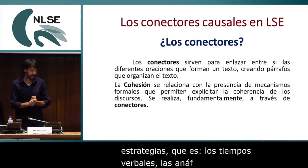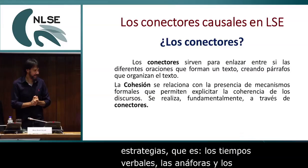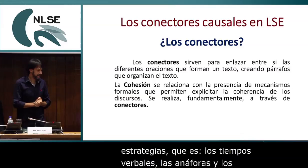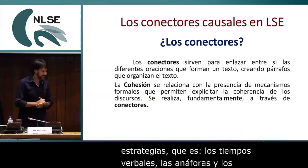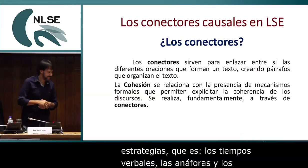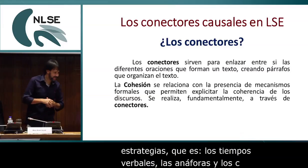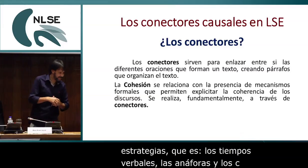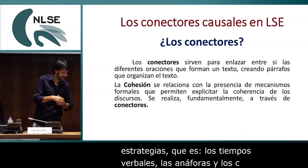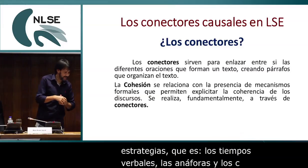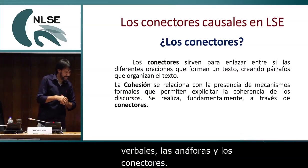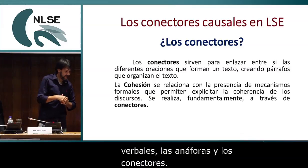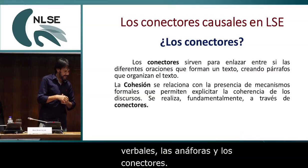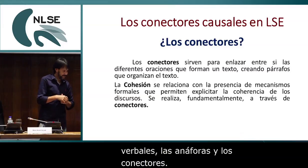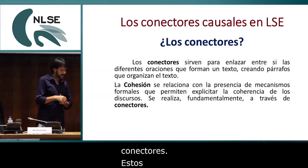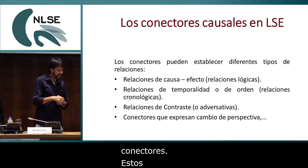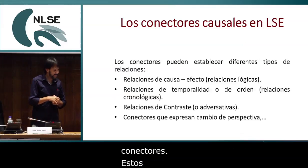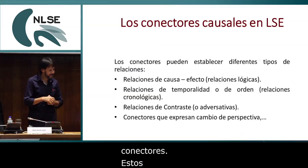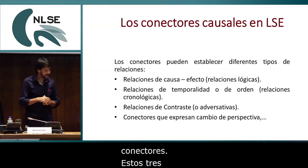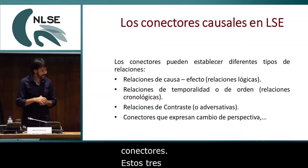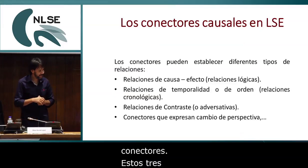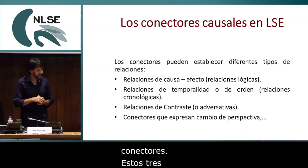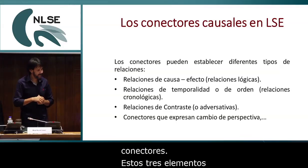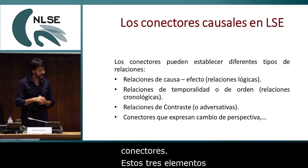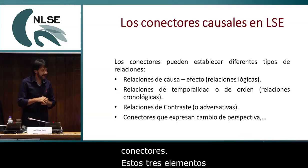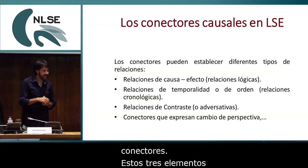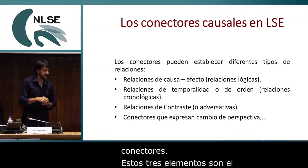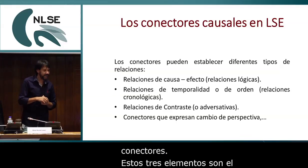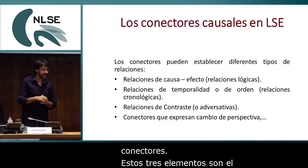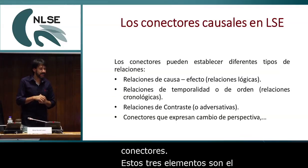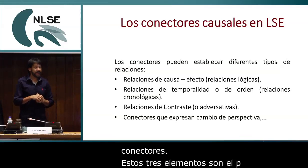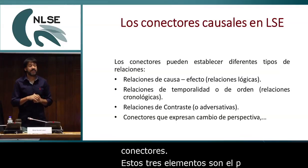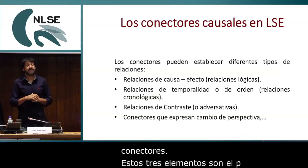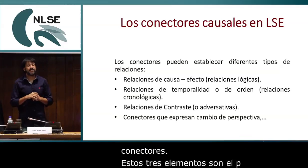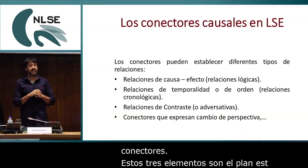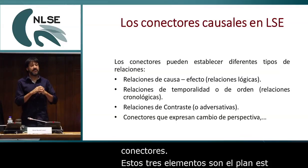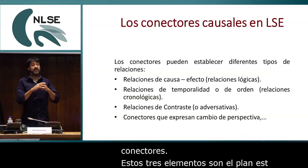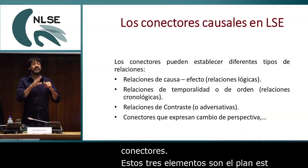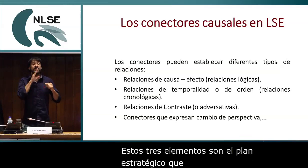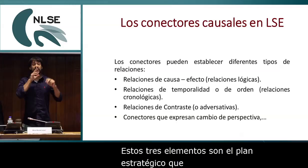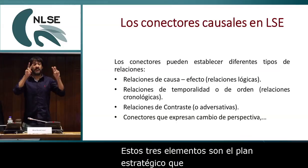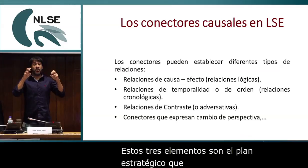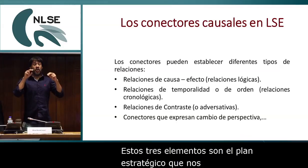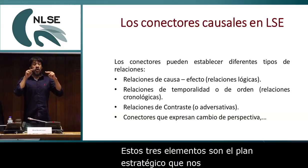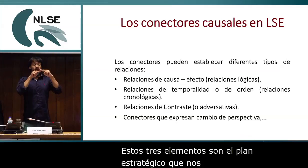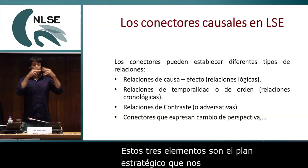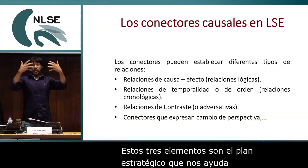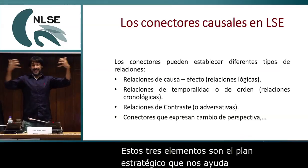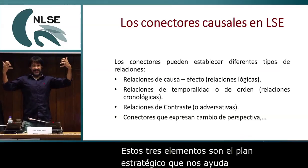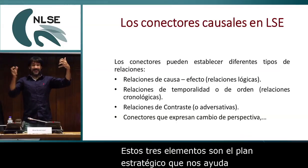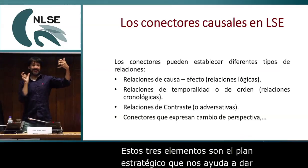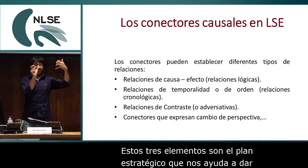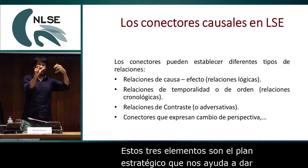Estos tres elementos son el plan estratégico que nos ayuda a dar esa concordancia y esa coherencia a los